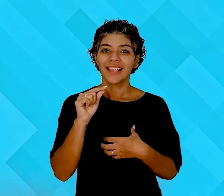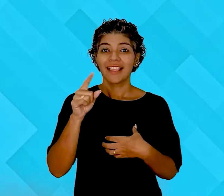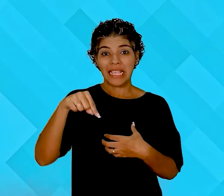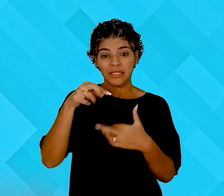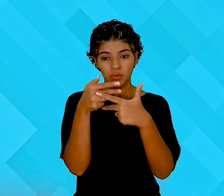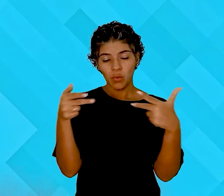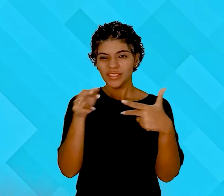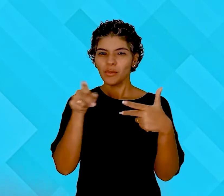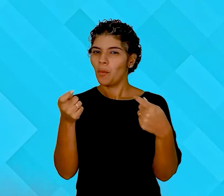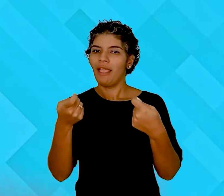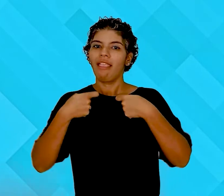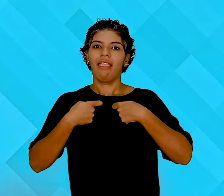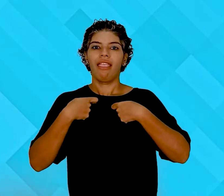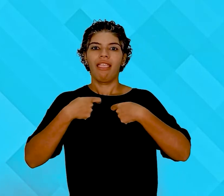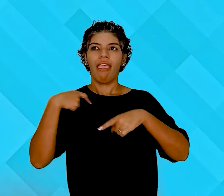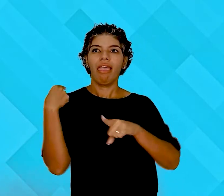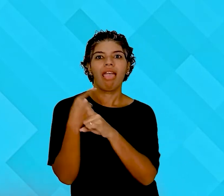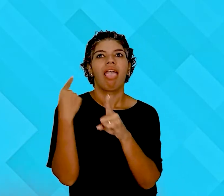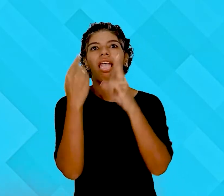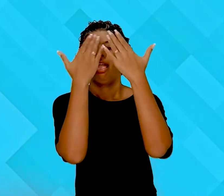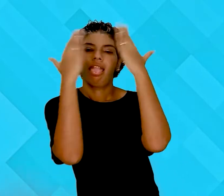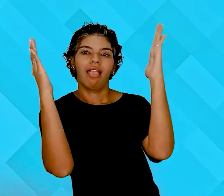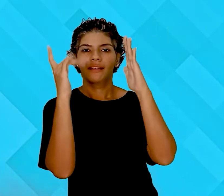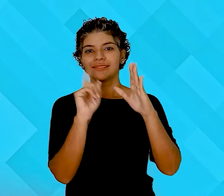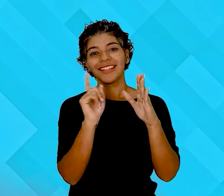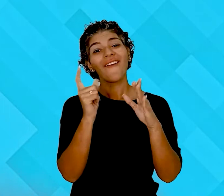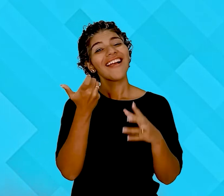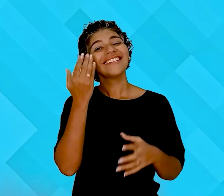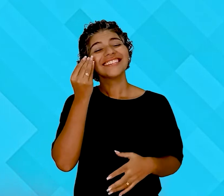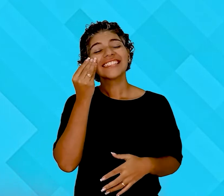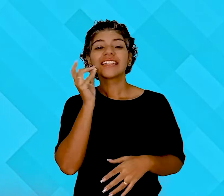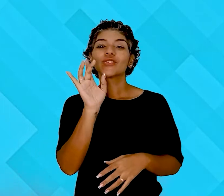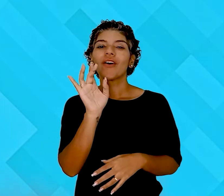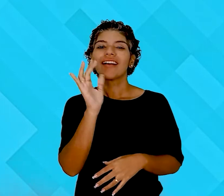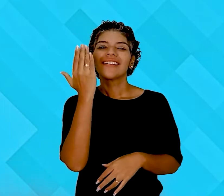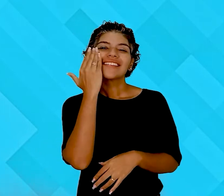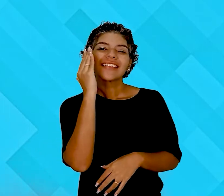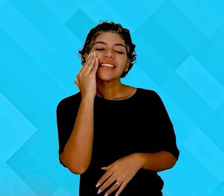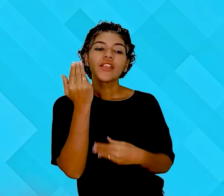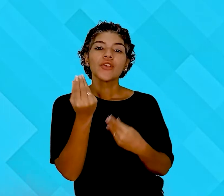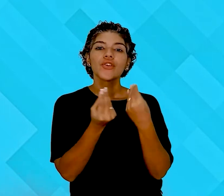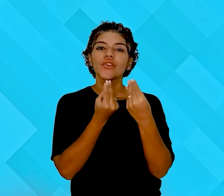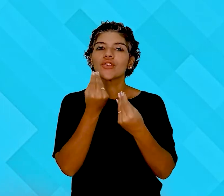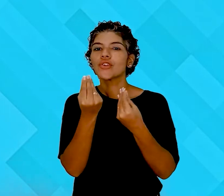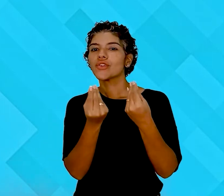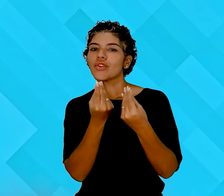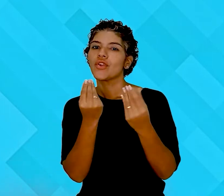menos entender. Entender como funciona já é um ótimo ponto. Hackear é um pouco mais difícil, mas sejamos realistas e esperançosos, né? Muito